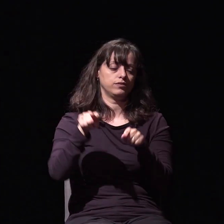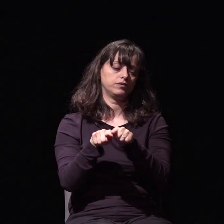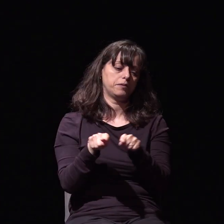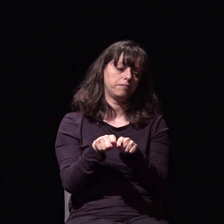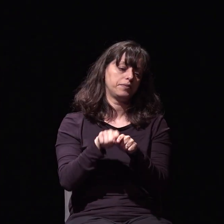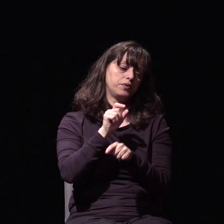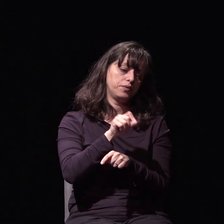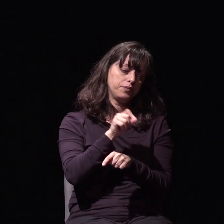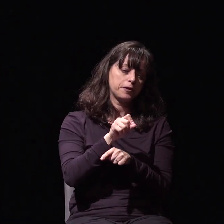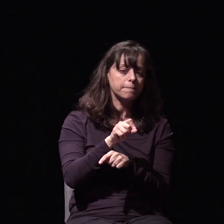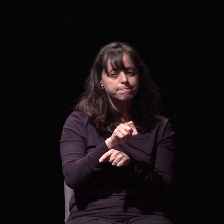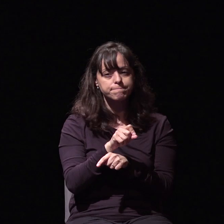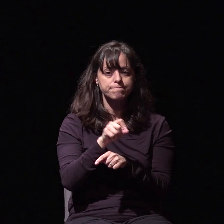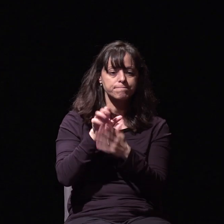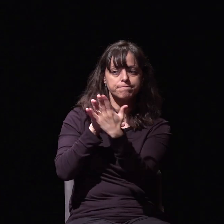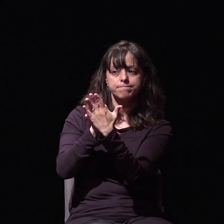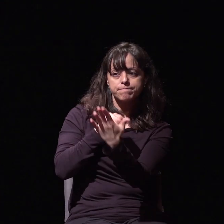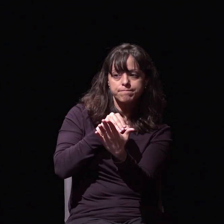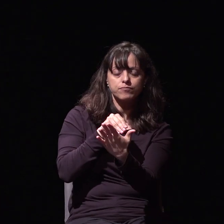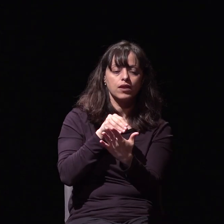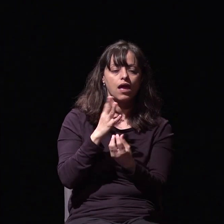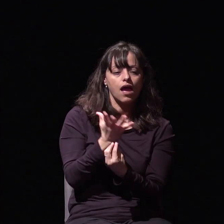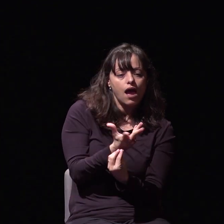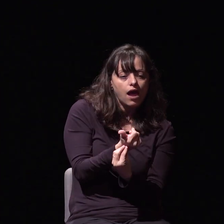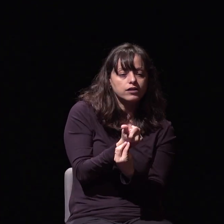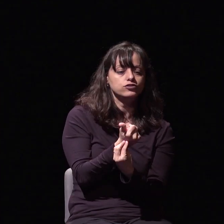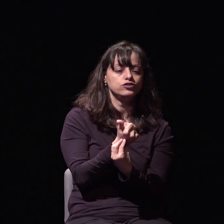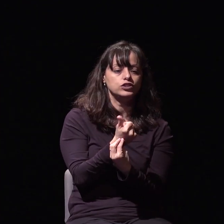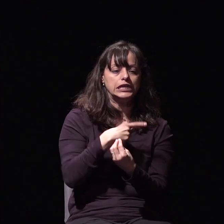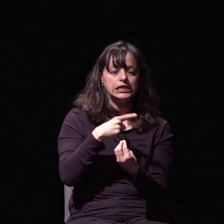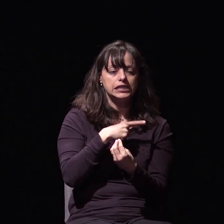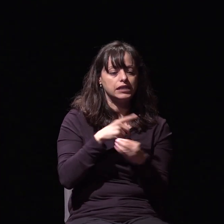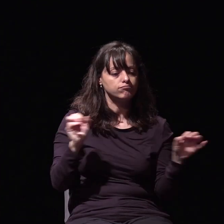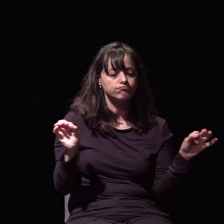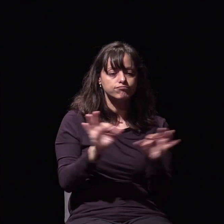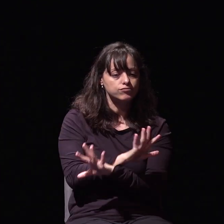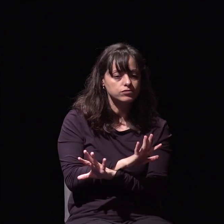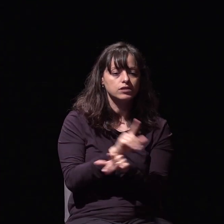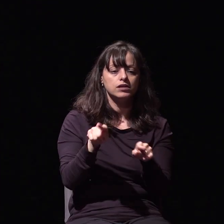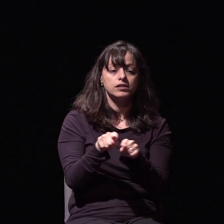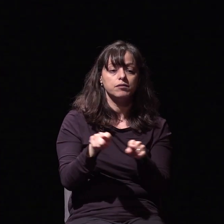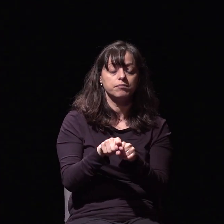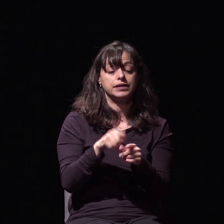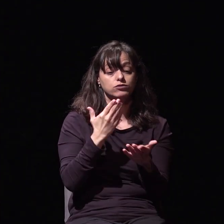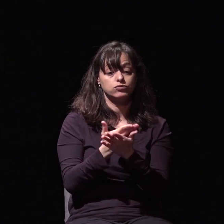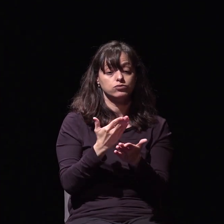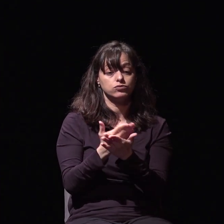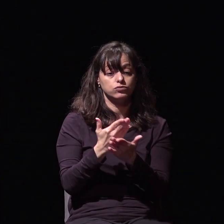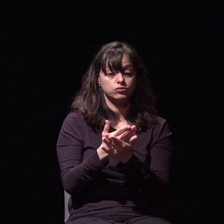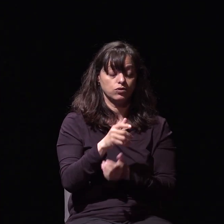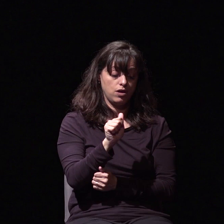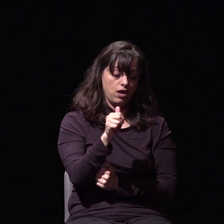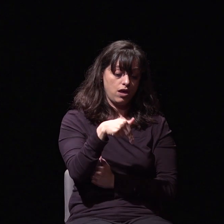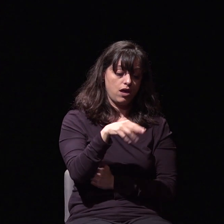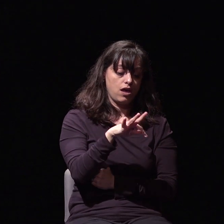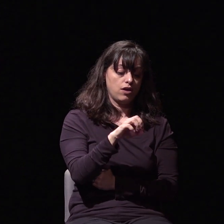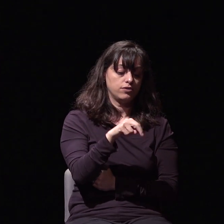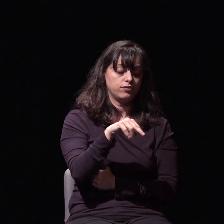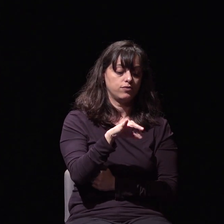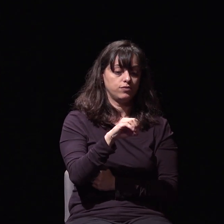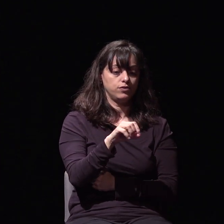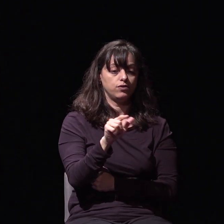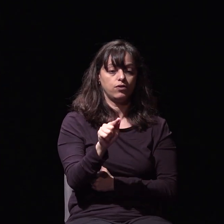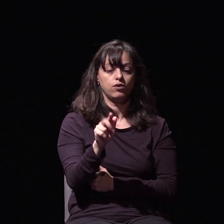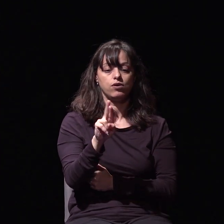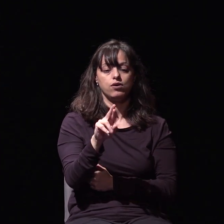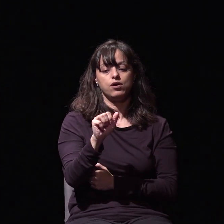a consciência de uma arte integral e orgânica, baseada nos estudos de Antônio Gramsci e na memória de Bruno Zev. O personagem